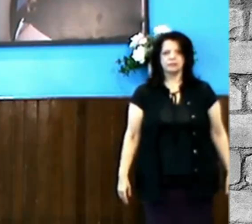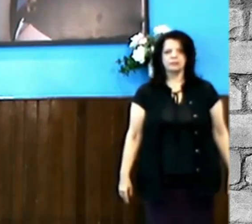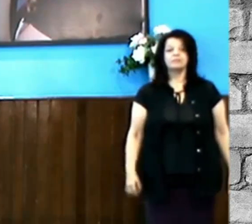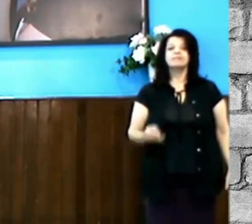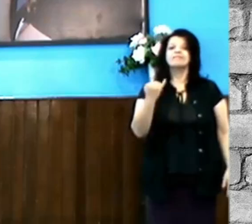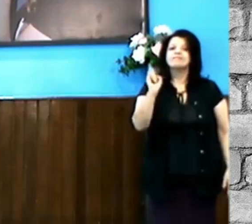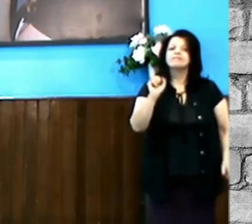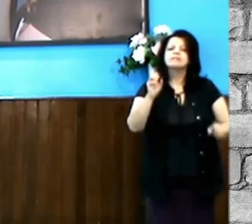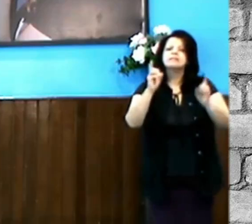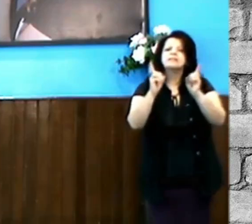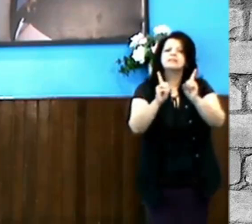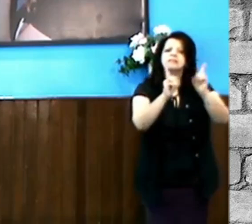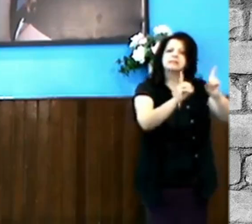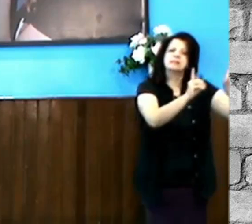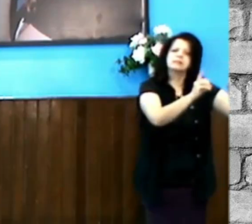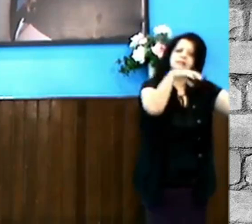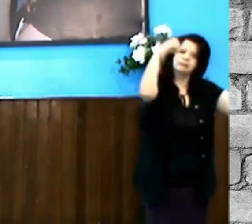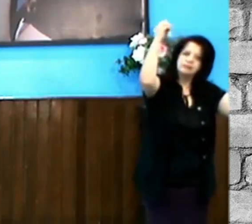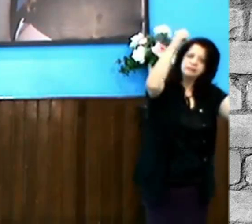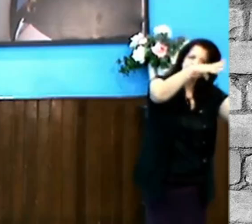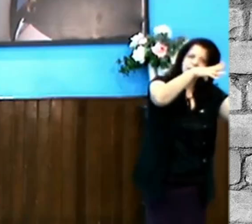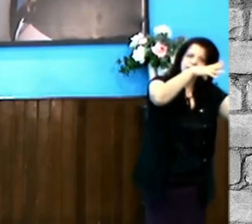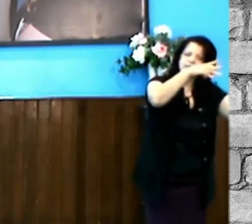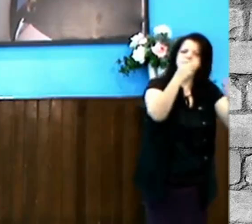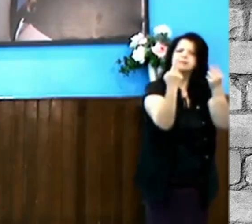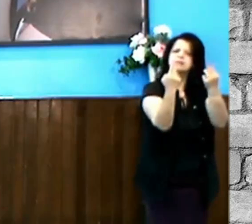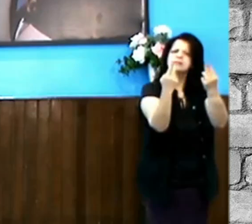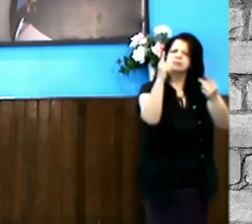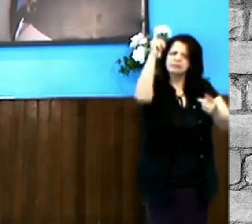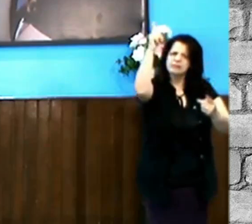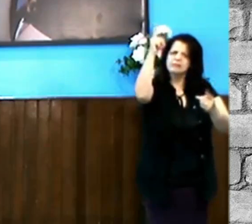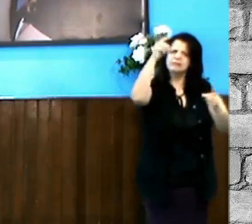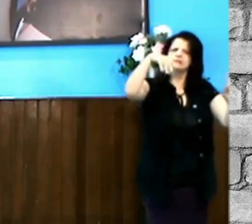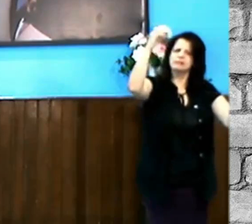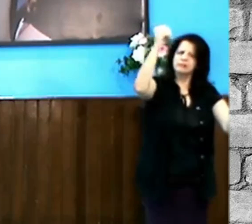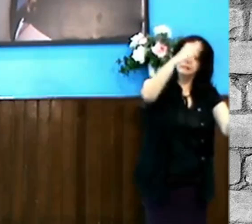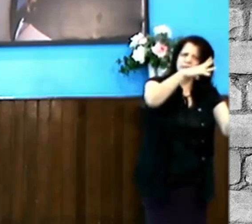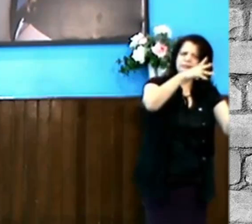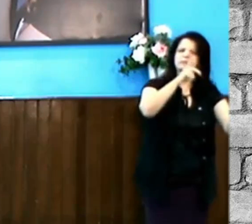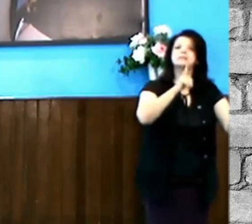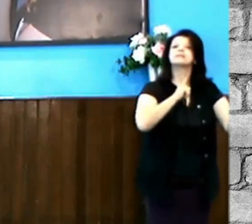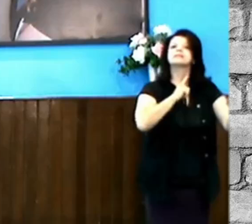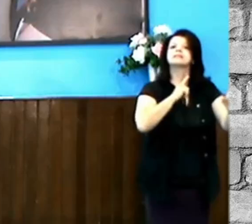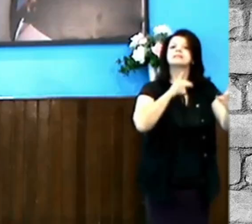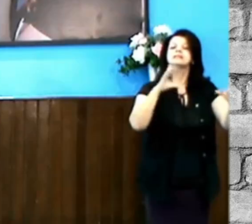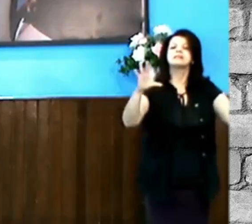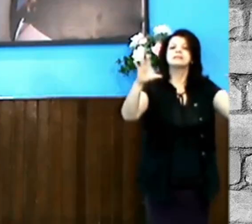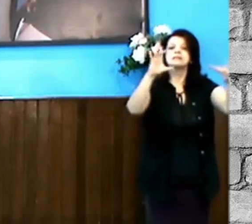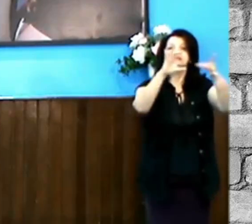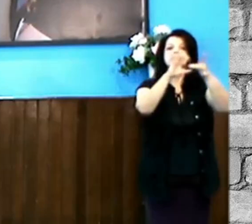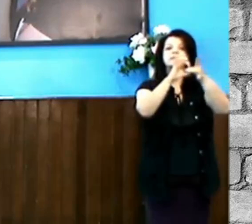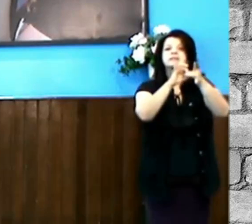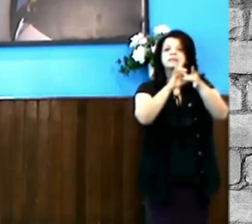Se andarmos na luz, como Ele está na luz, mantemos comunhão uns com